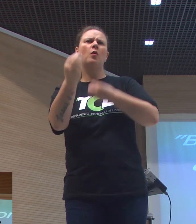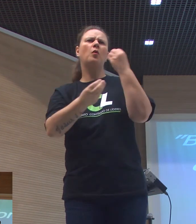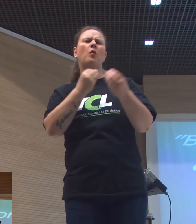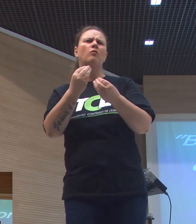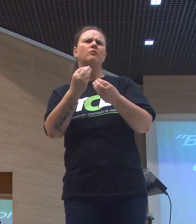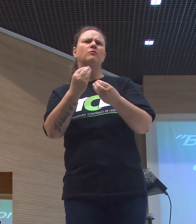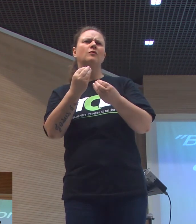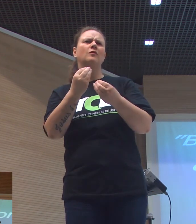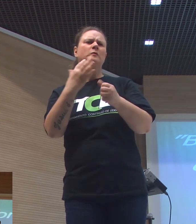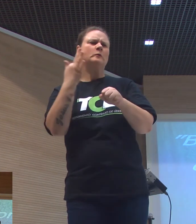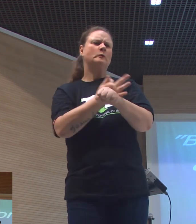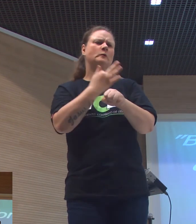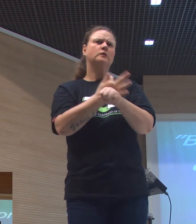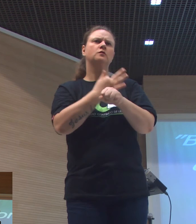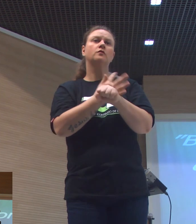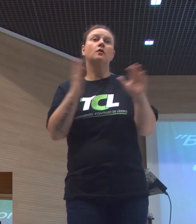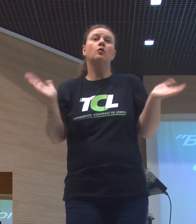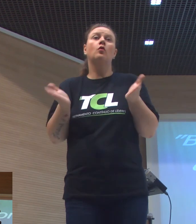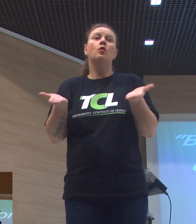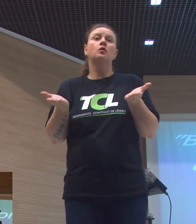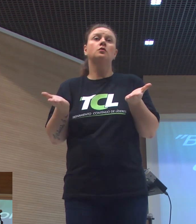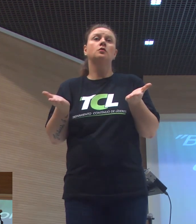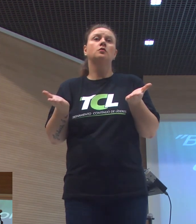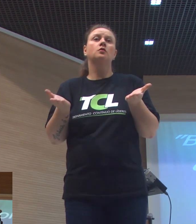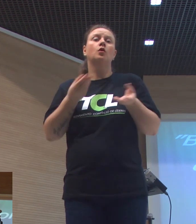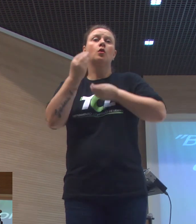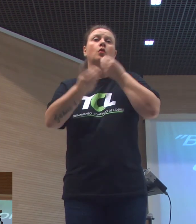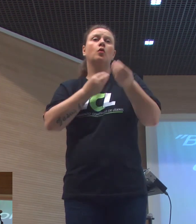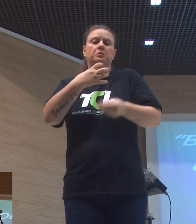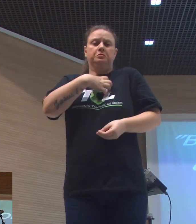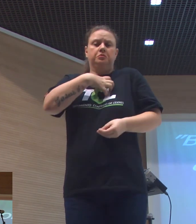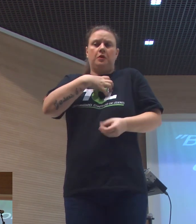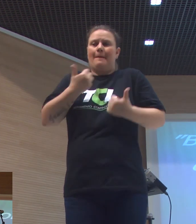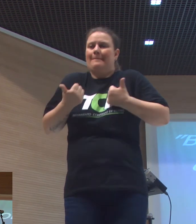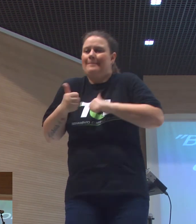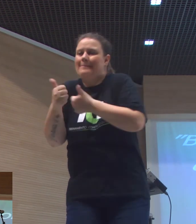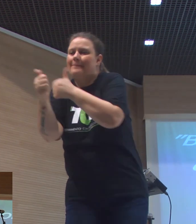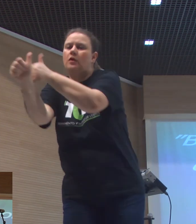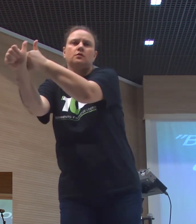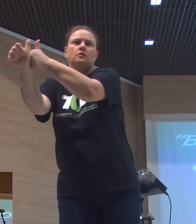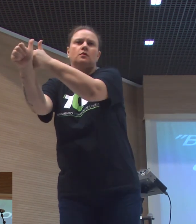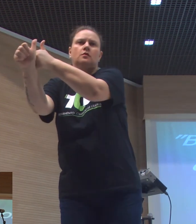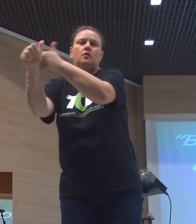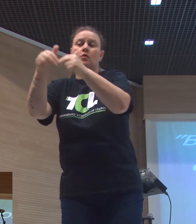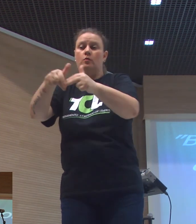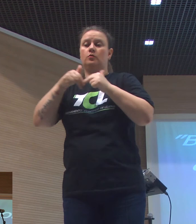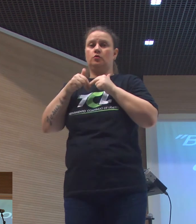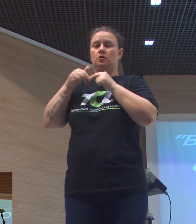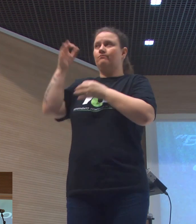atuais? Anota aí. O que vier à sua mente, que tipo de perseguição por causa da